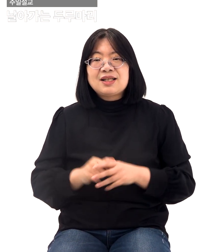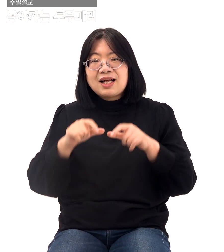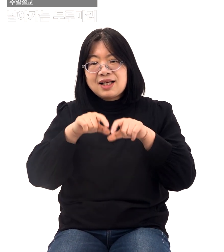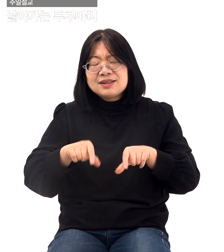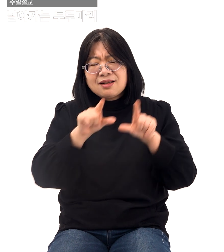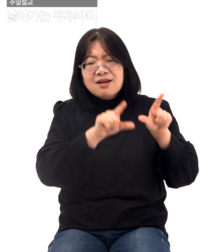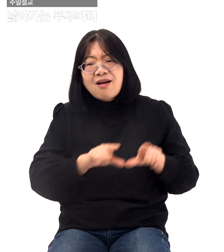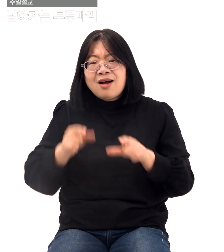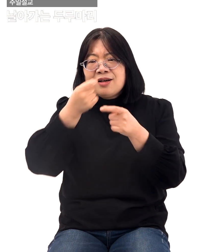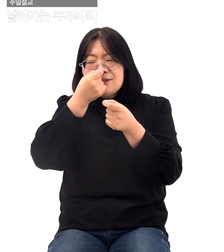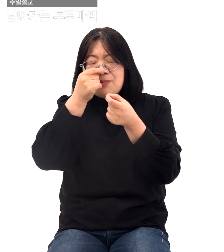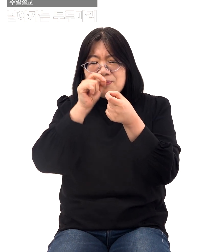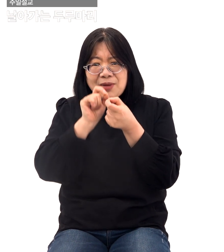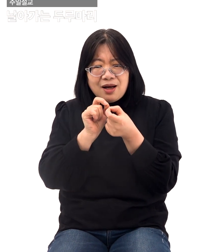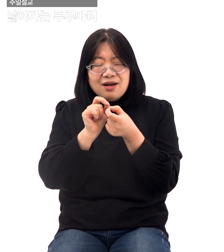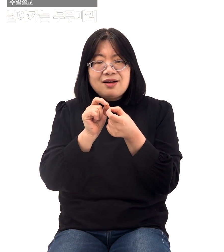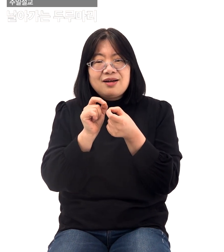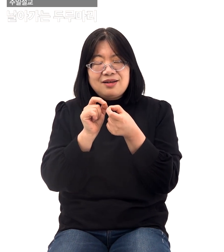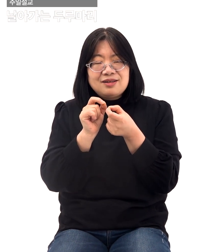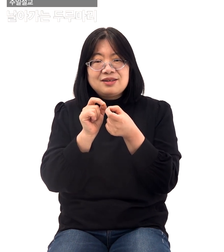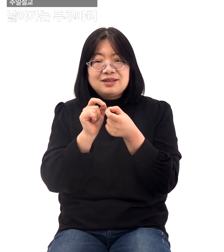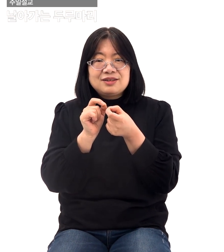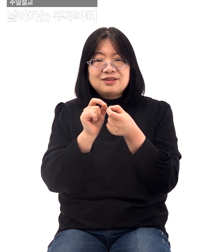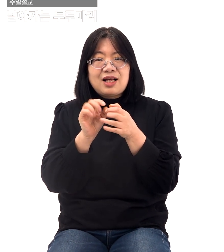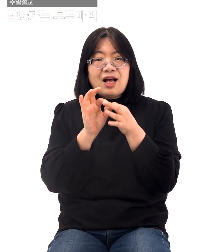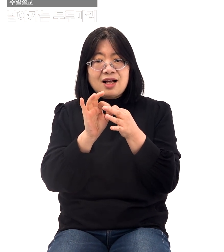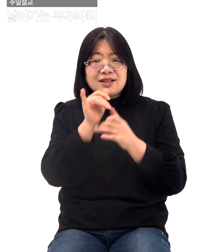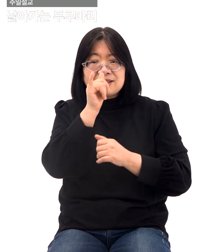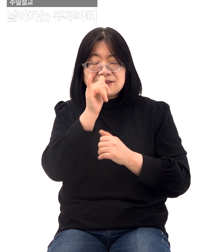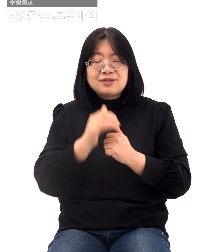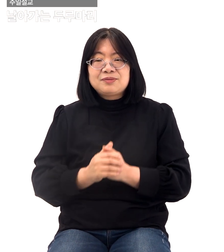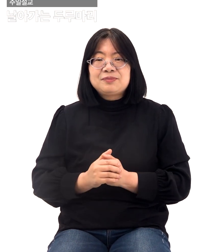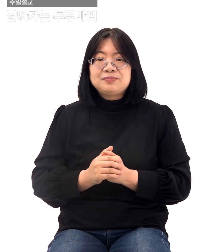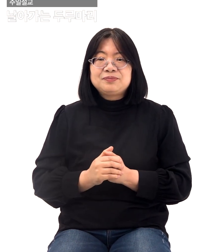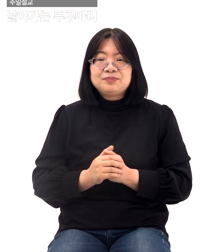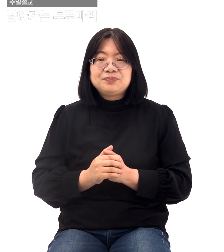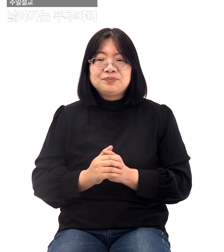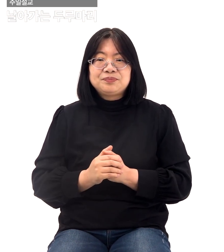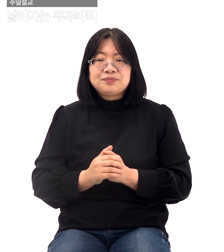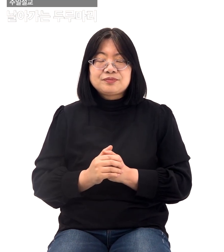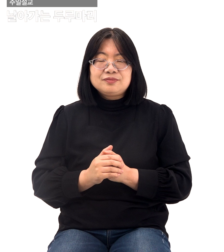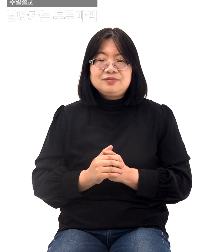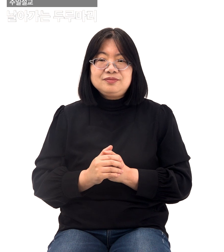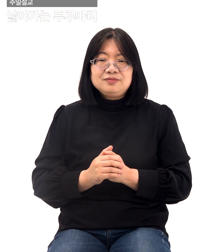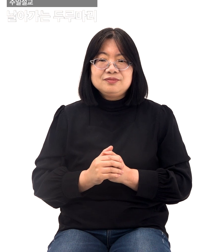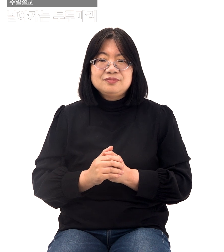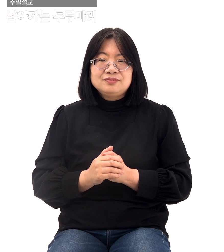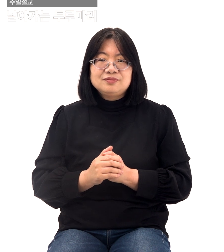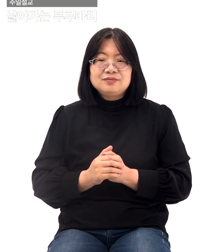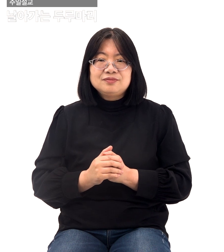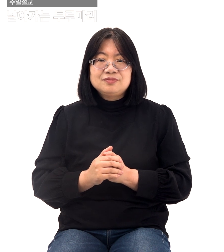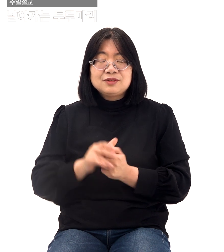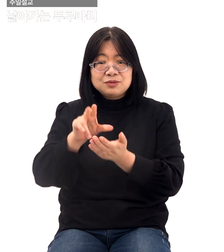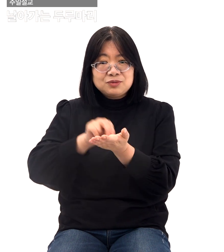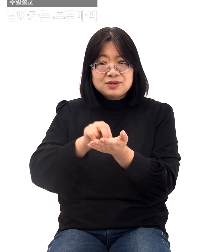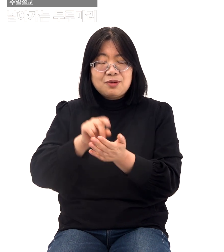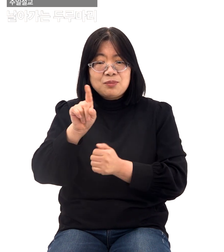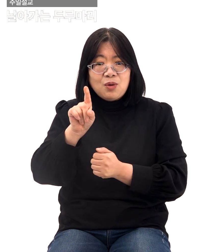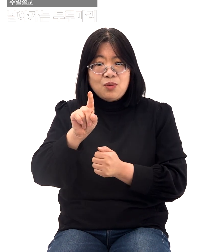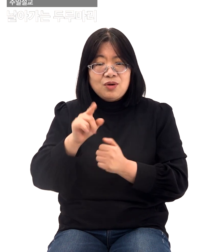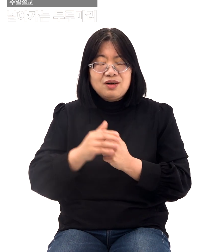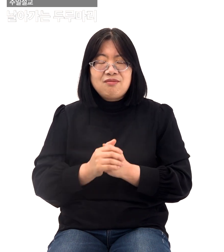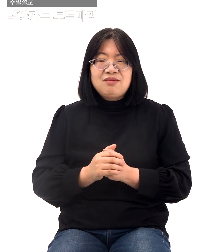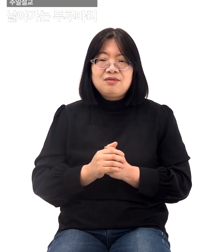일상과 굉장히 밀접한 관련성이 있어요. 그런데 문제는 이걸 왜